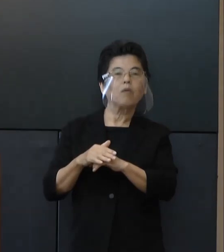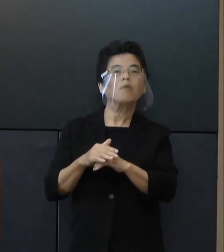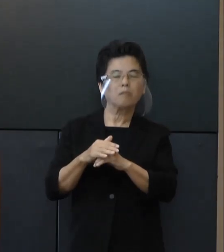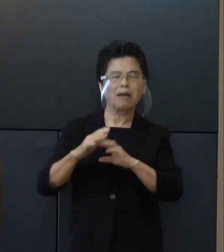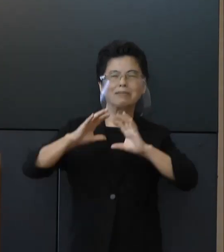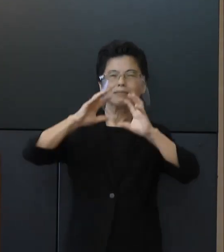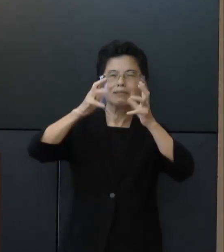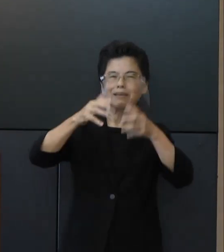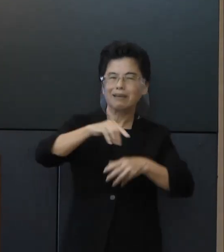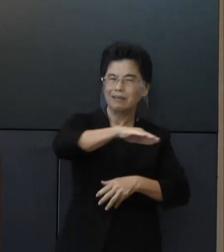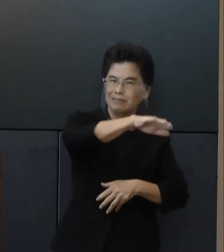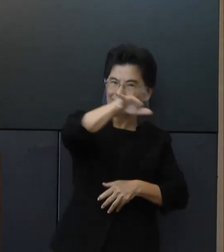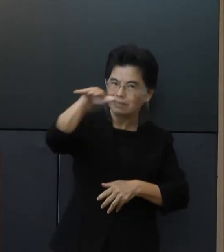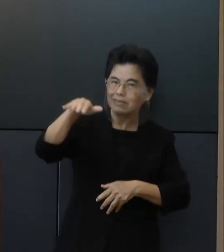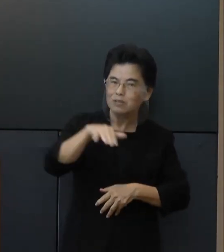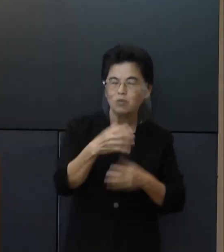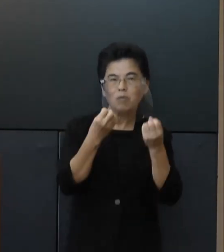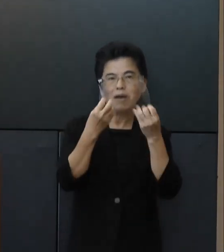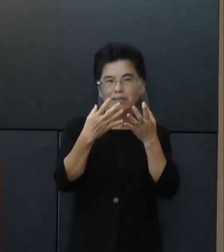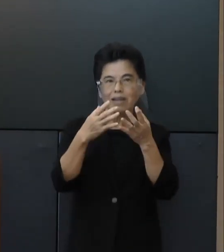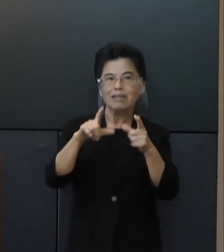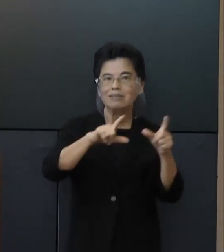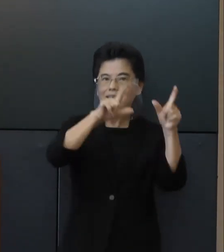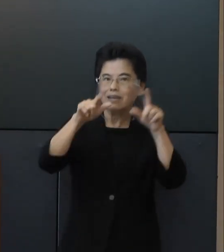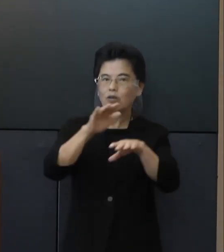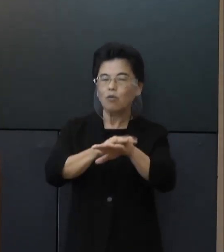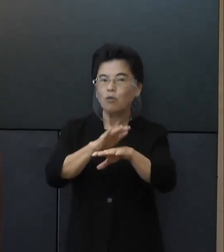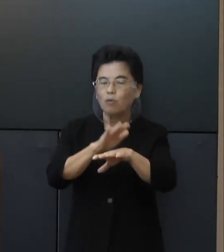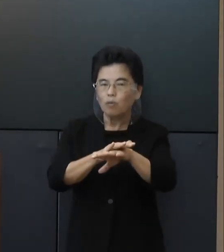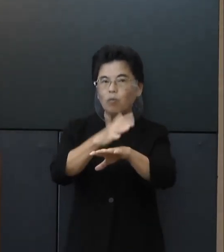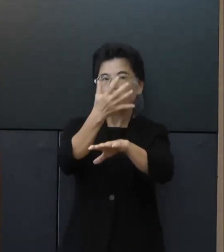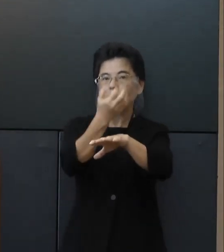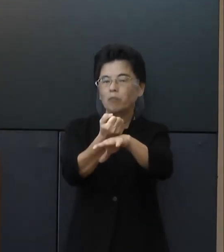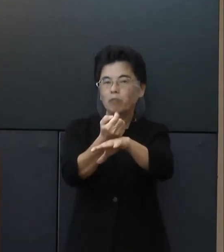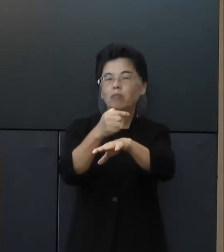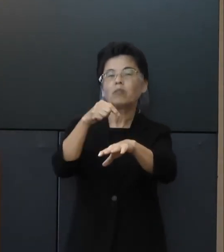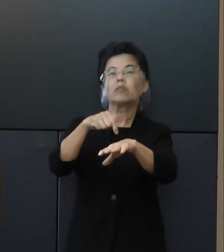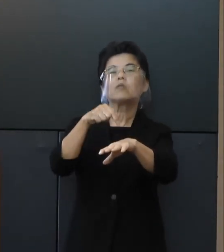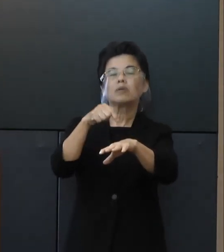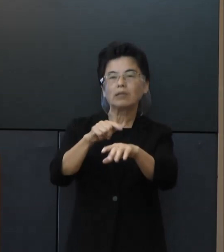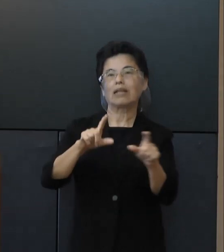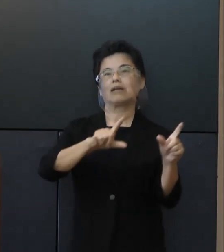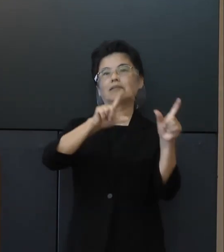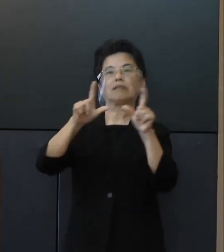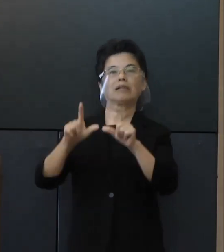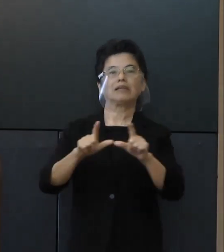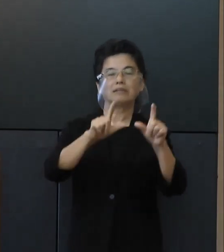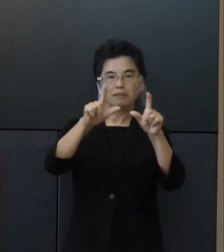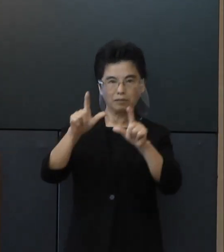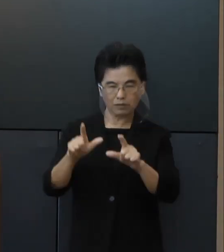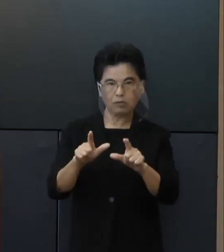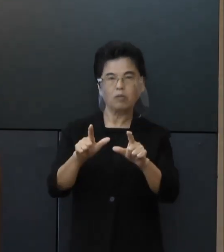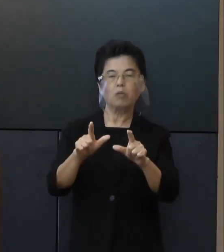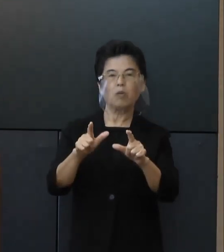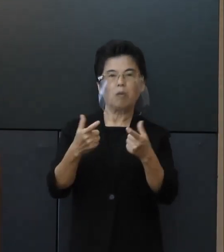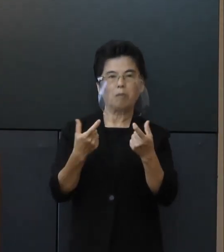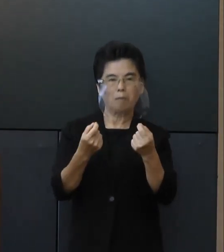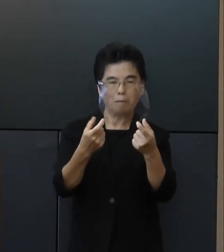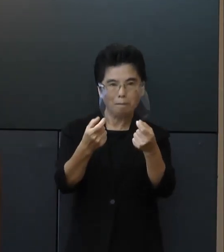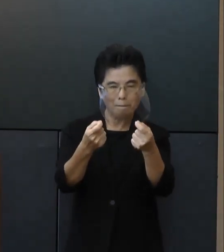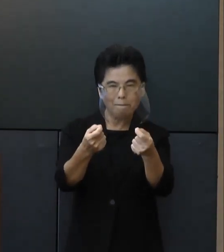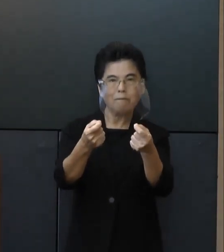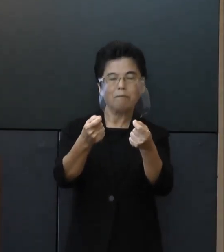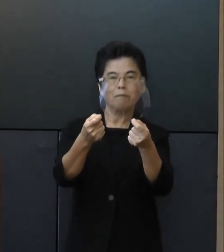世界中でこの新しい生活様式に即した、その暮らしを徹底